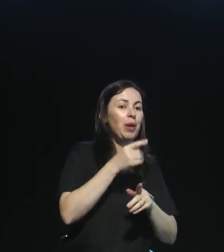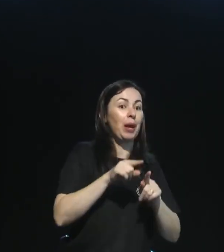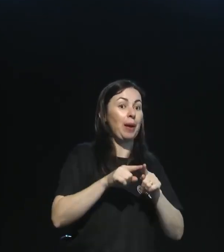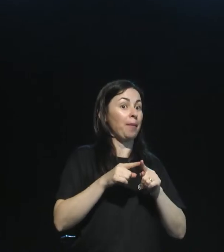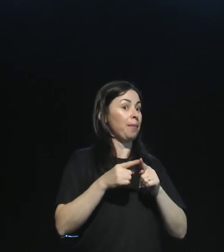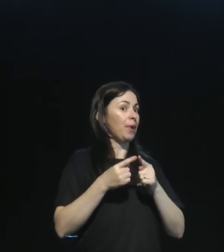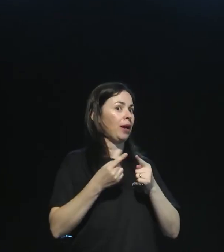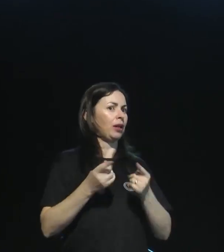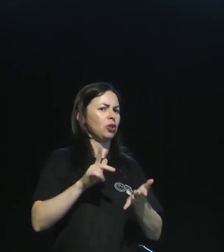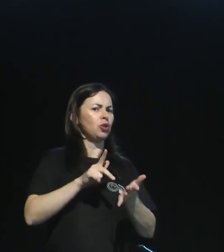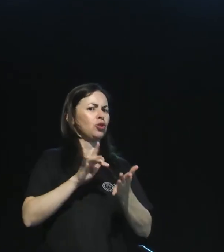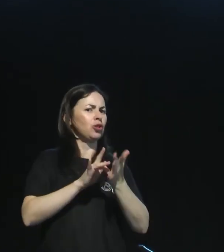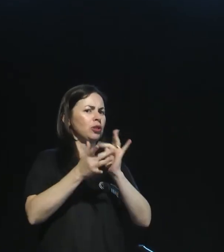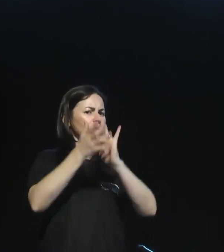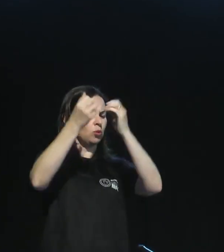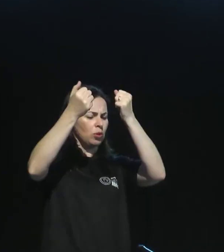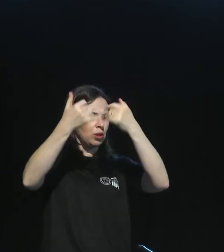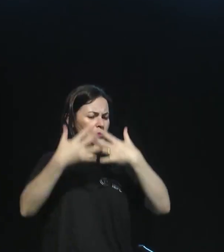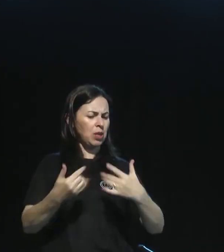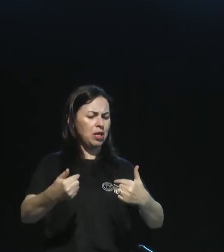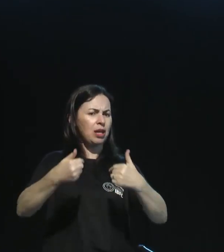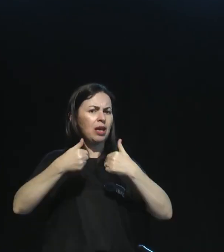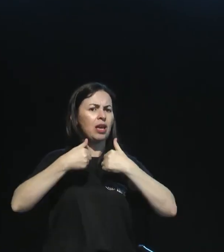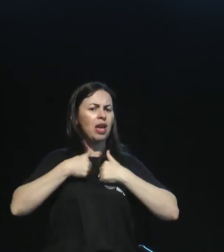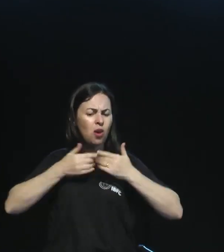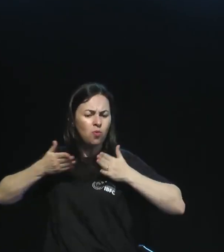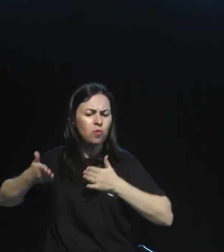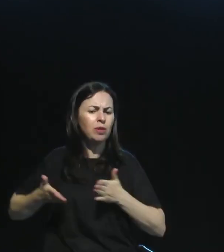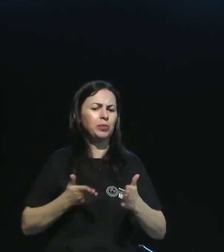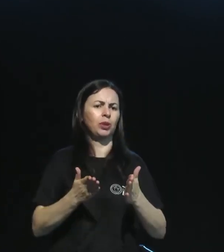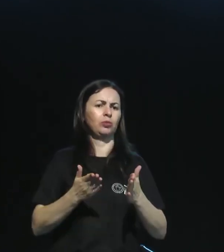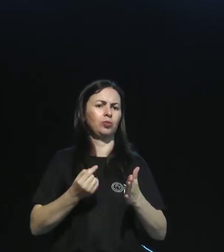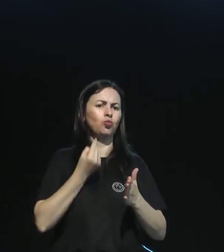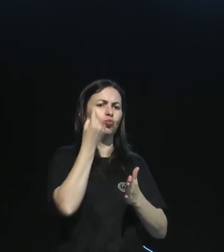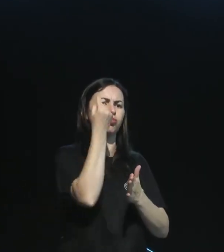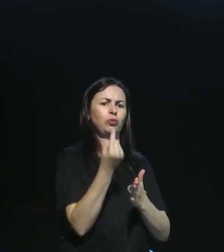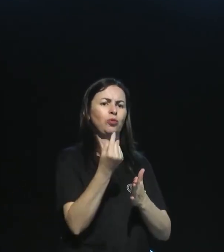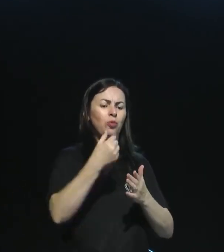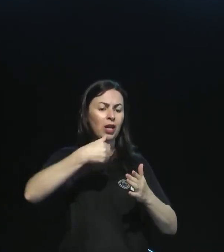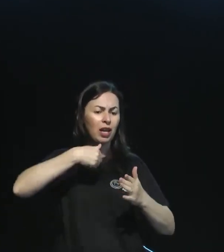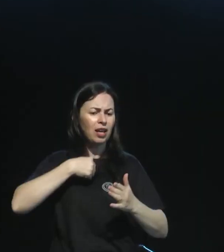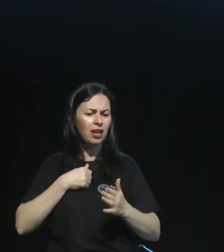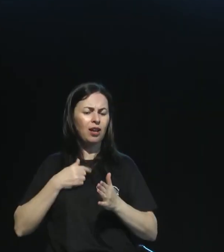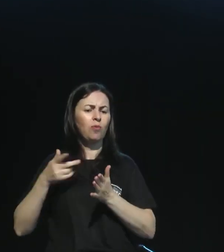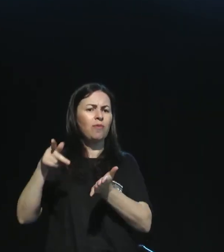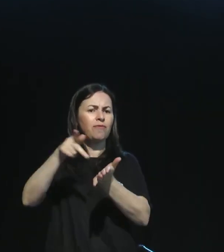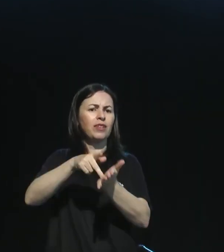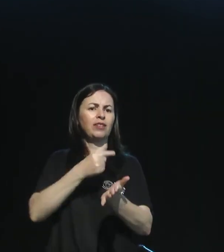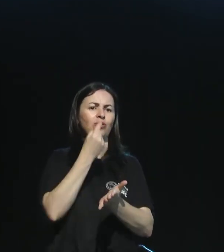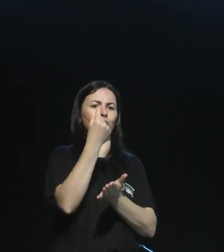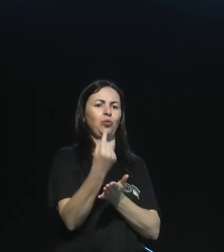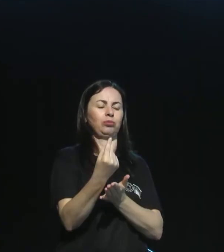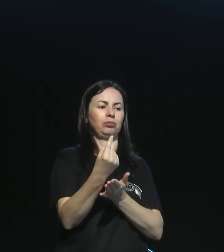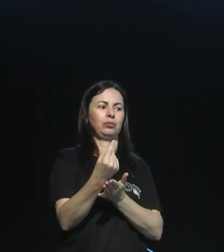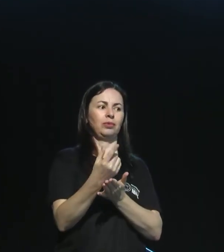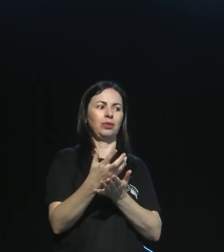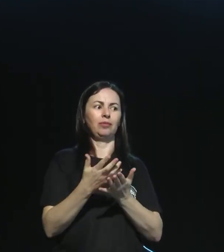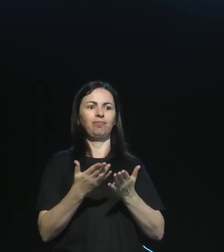Jesus disse: eu sou o caminho, eu sou a verdade. Epa, para